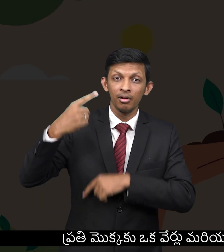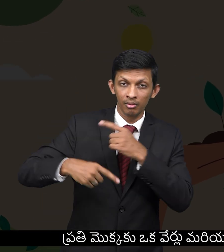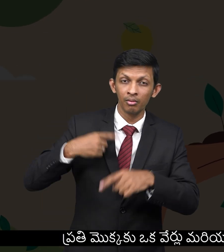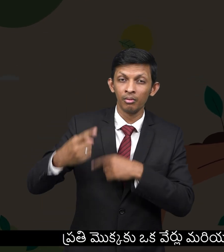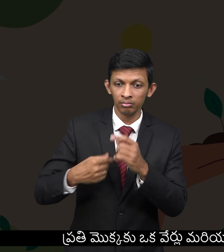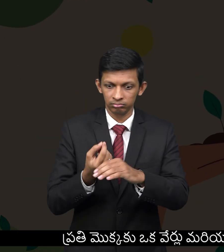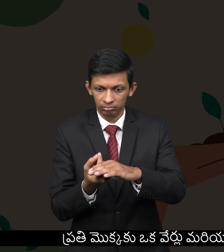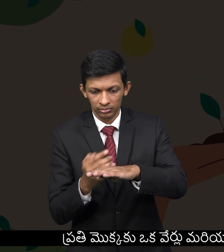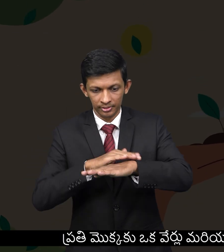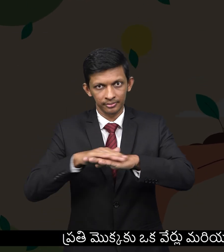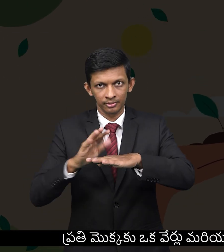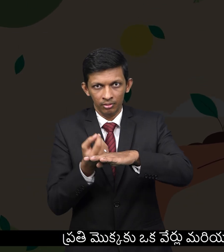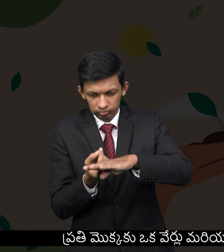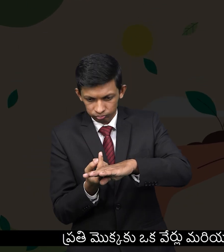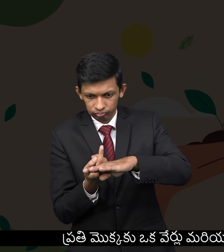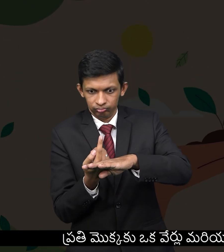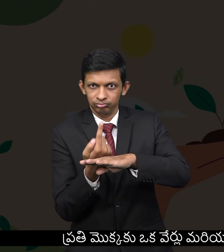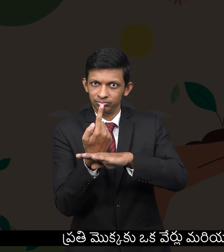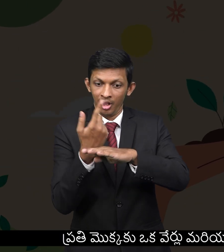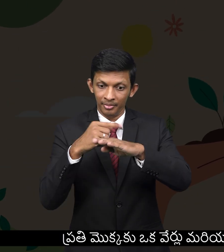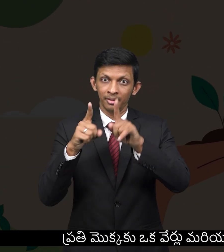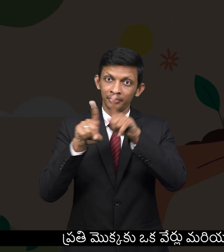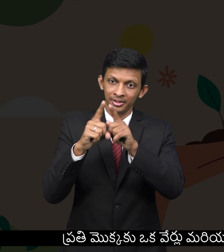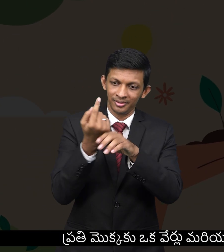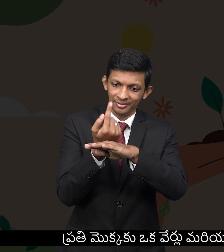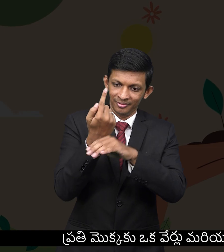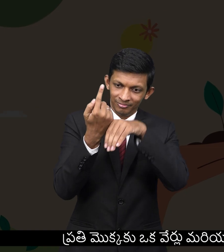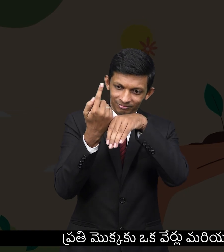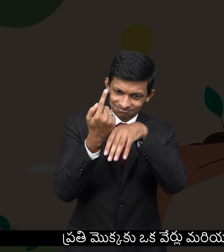ప్రతి మొక్కకు ఒక వేర్లు మరియు ఒక కాండం వ్యవస్థ ఉంటుంది.